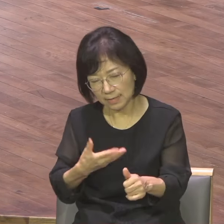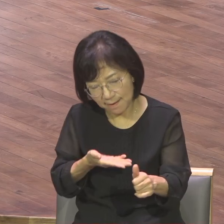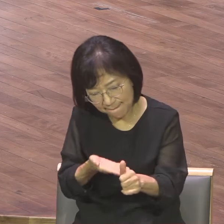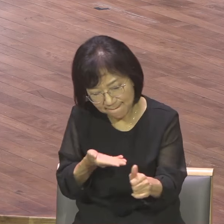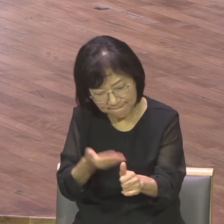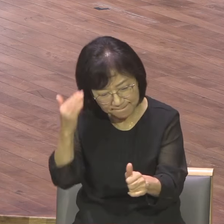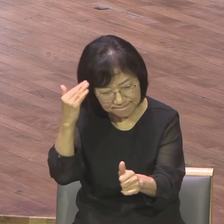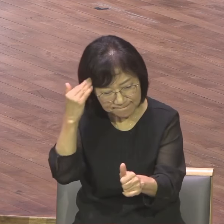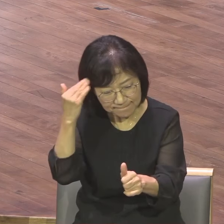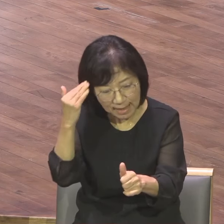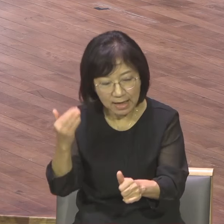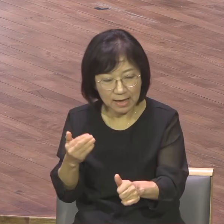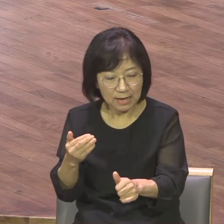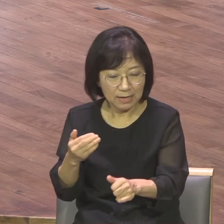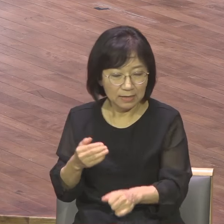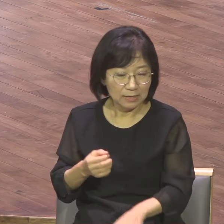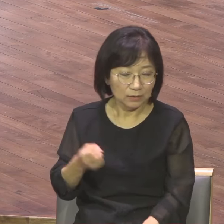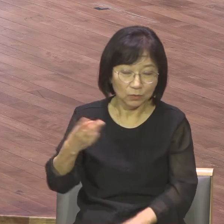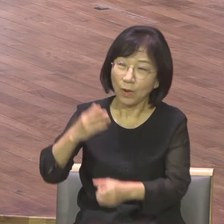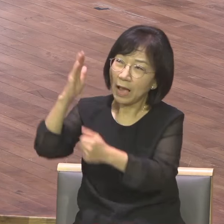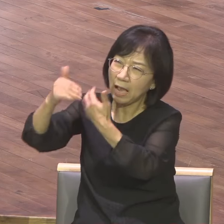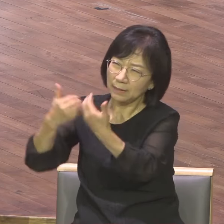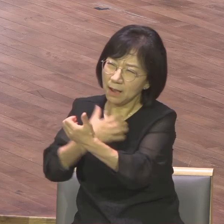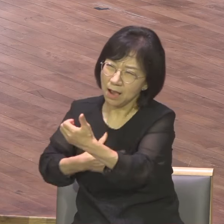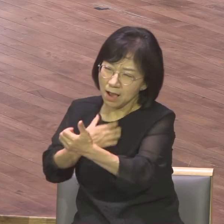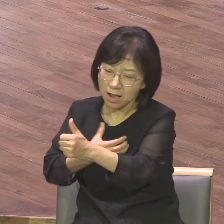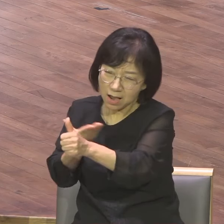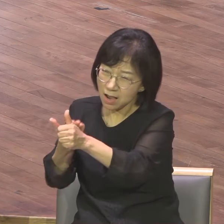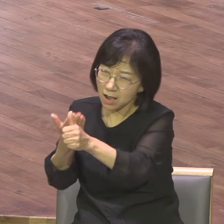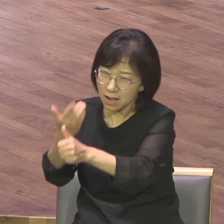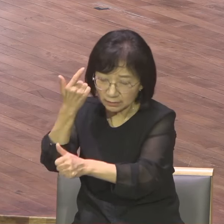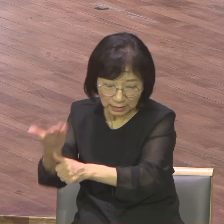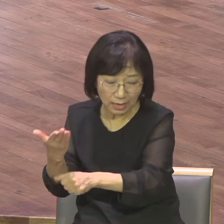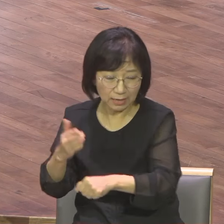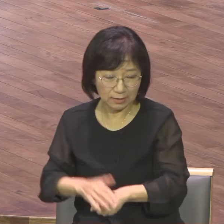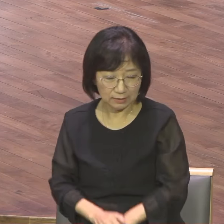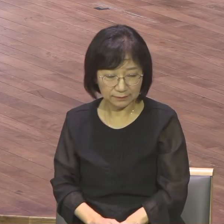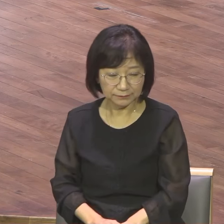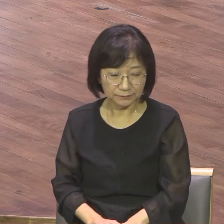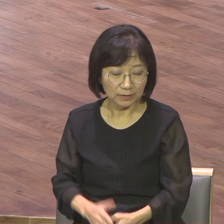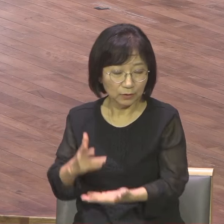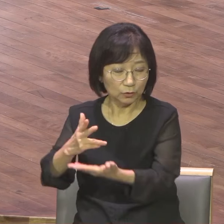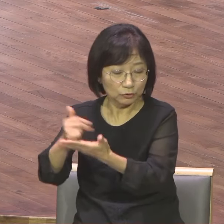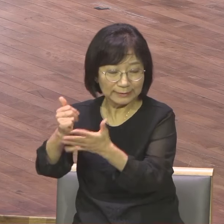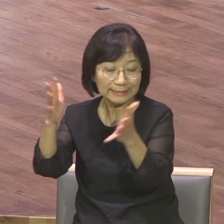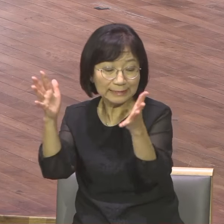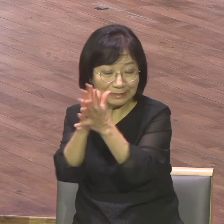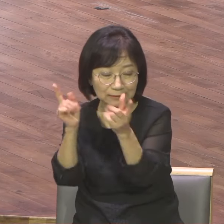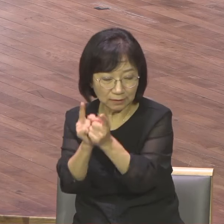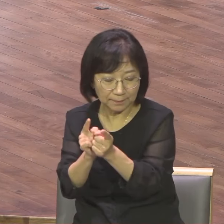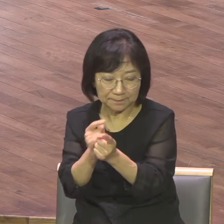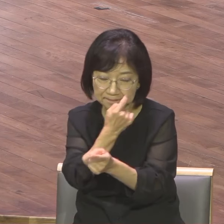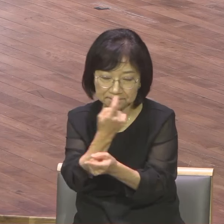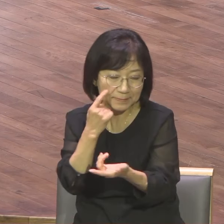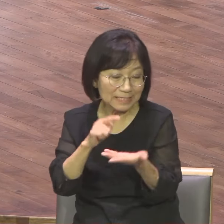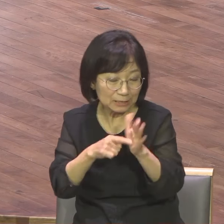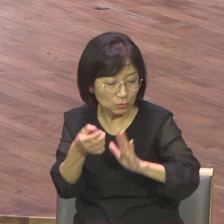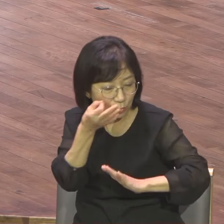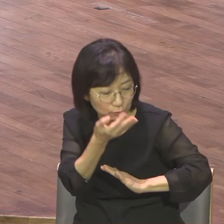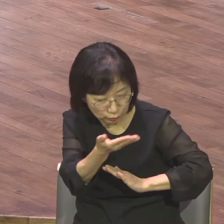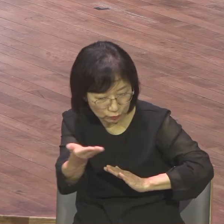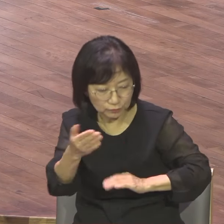그것을 작은 일을 여겨 또 나의 하나님을 괴롭게 하려느냐. 그러므로 주께서 친히 징조를 너희에게 주실 것이라.